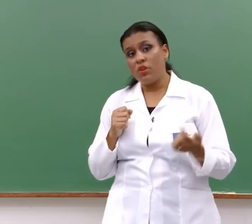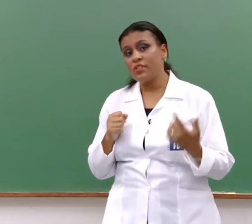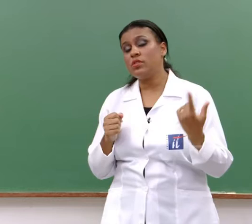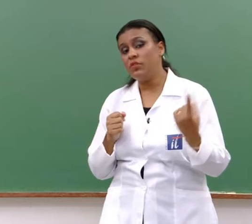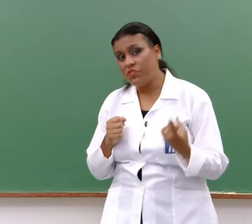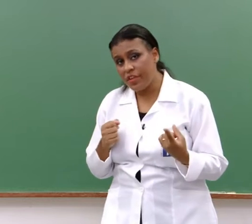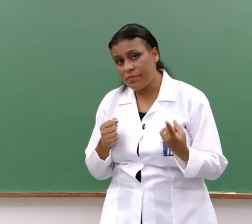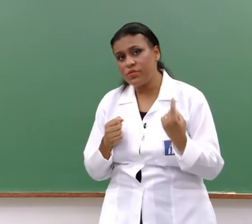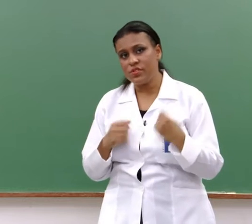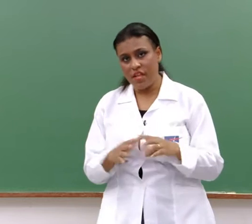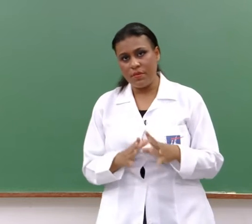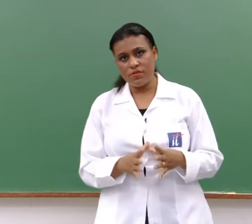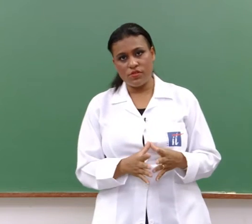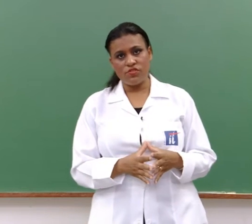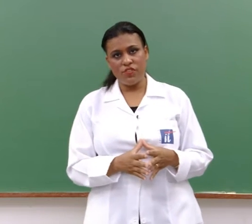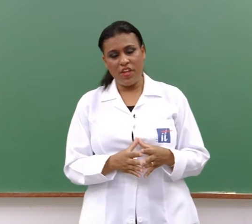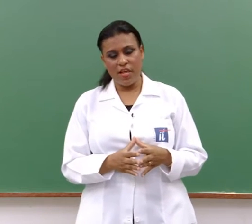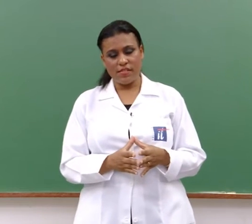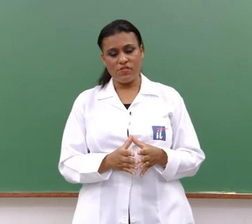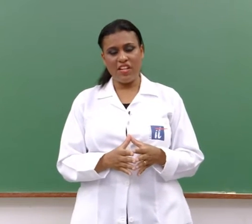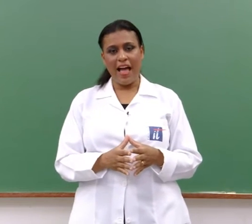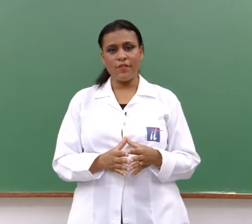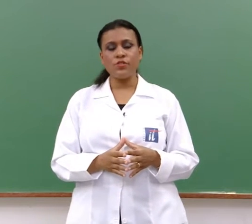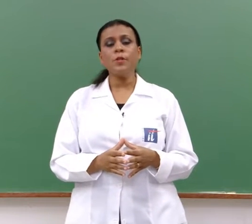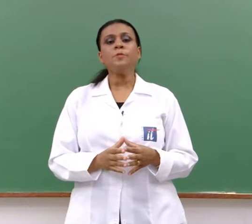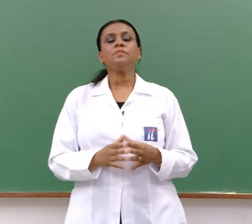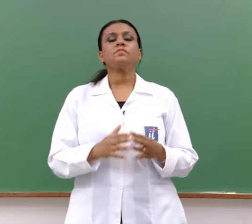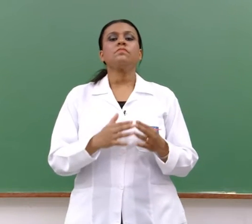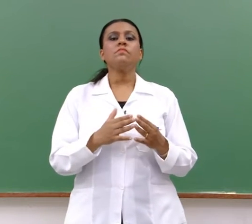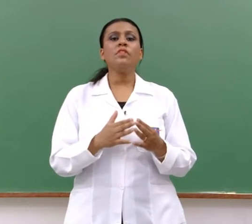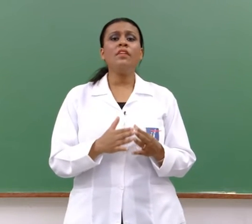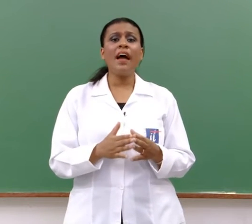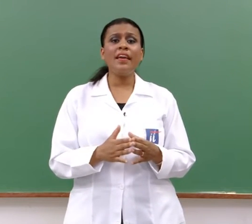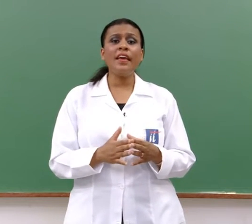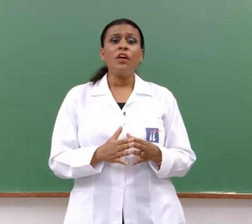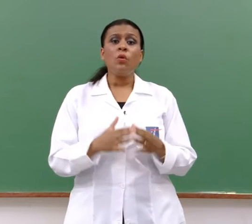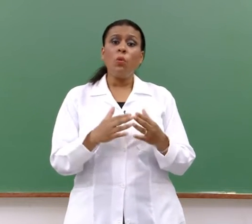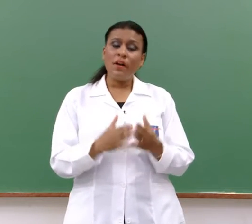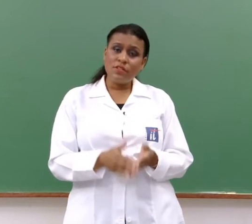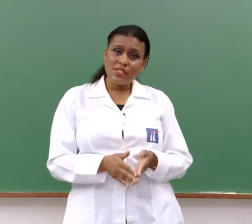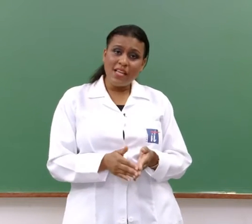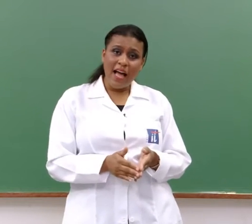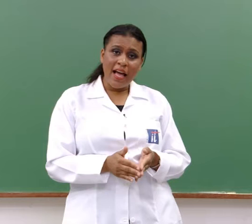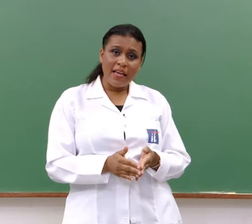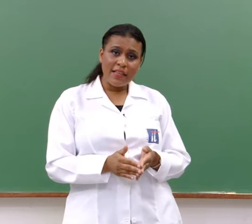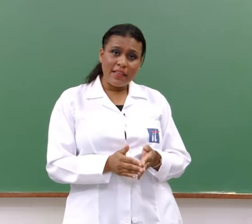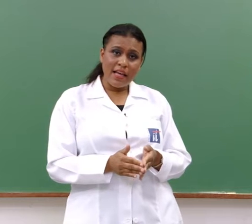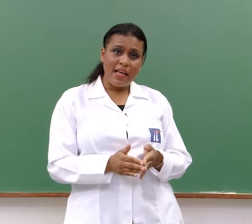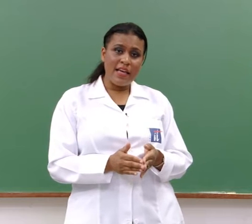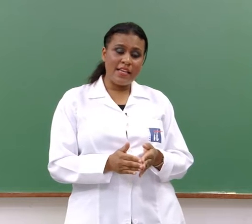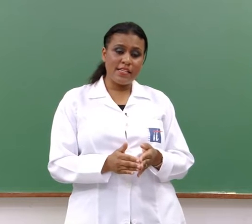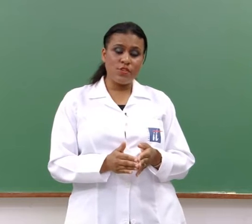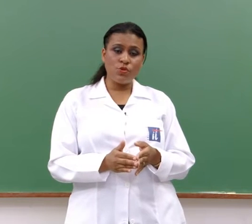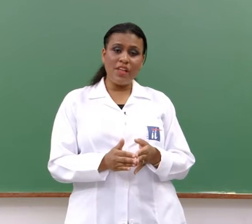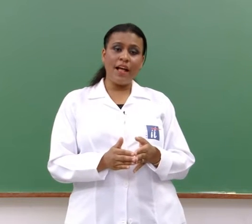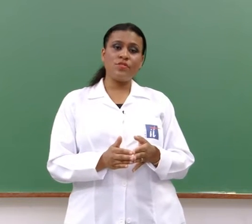nós que ouvimos temos diferença de lados. E aí, quando sai, né, esse resultado,